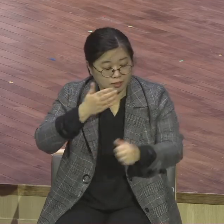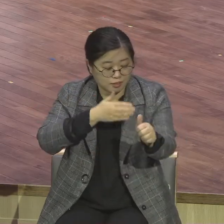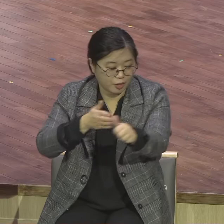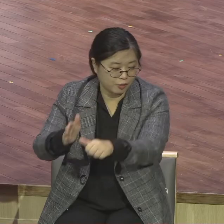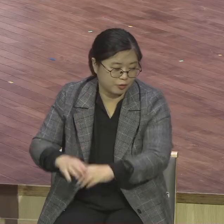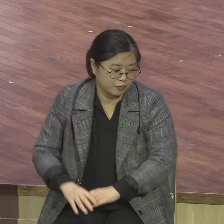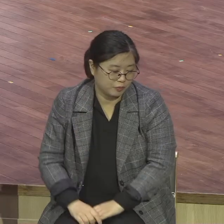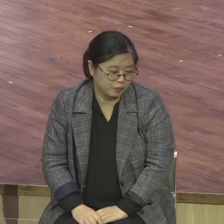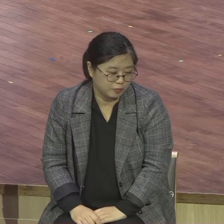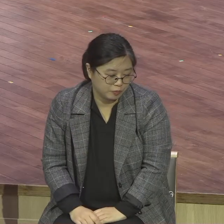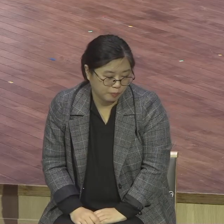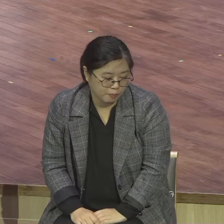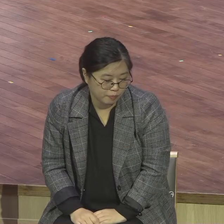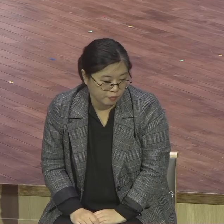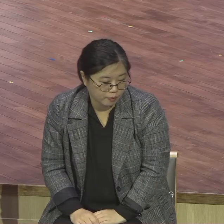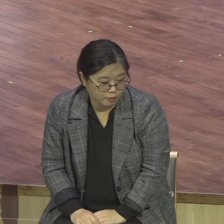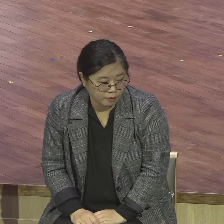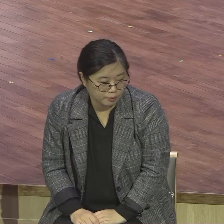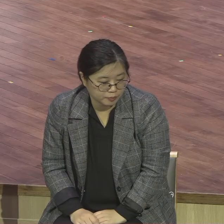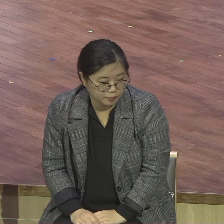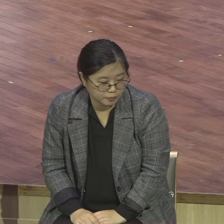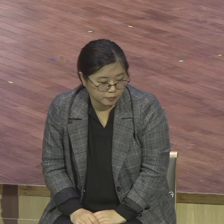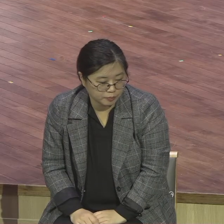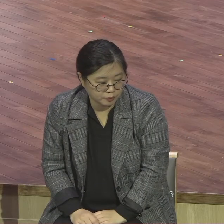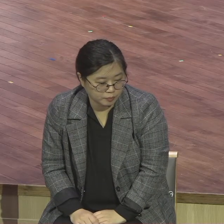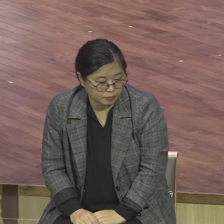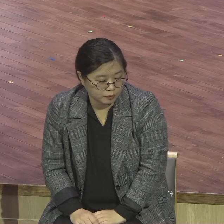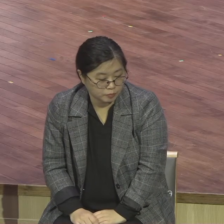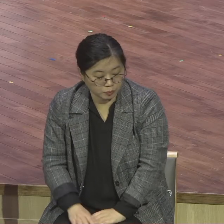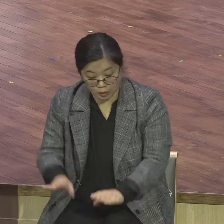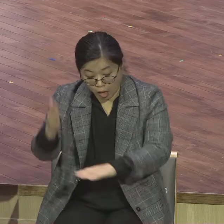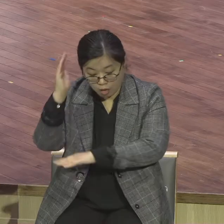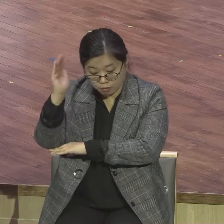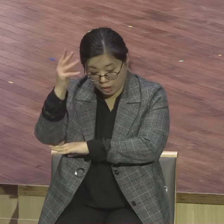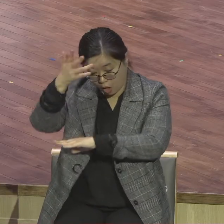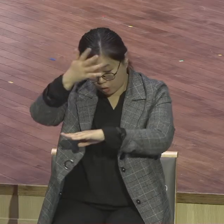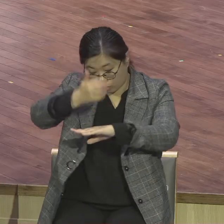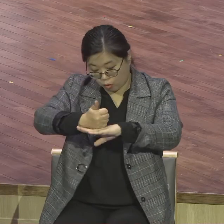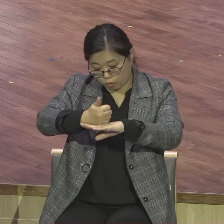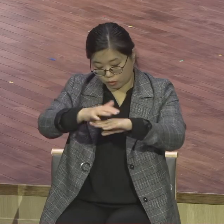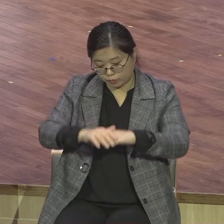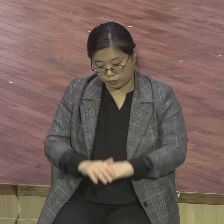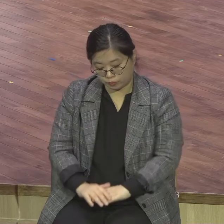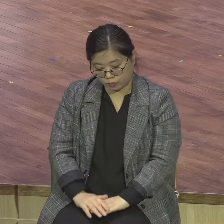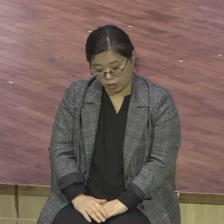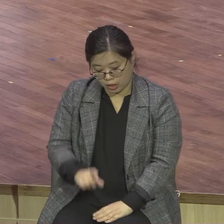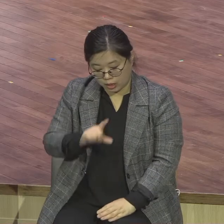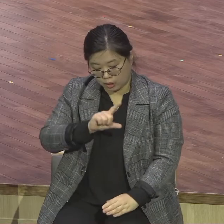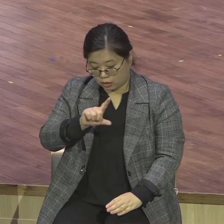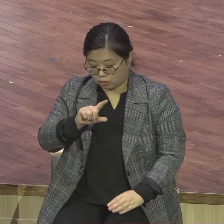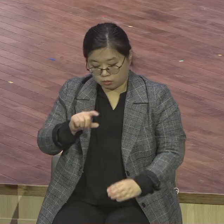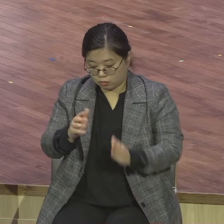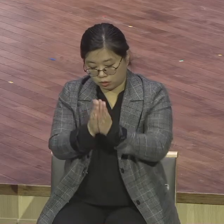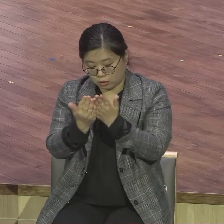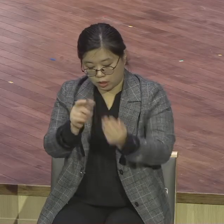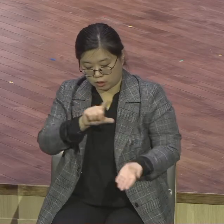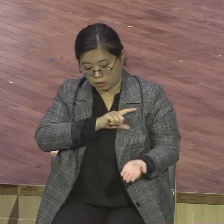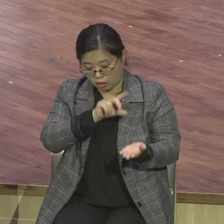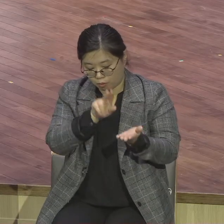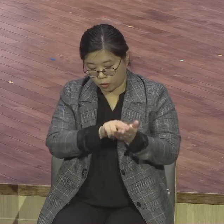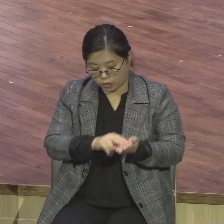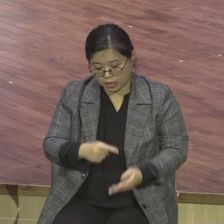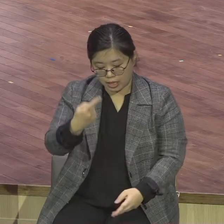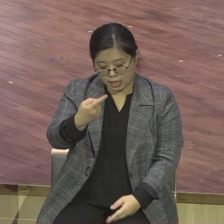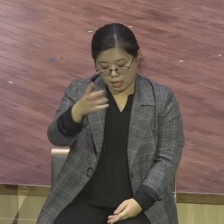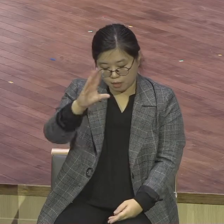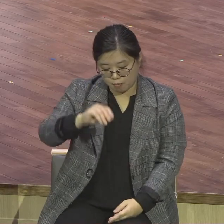1만 시간의 법칙이라고 하는 유명한 세계적인 작가 말콤 그래드웰이 이렇게 말해요.